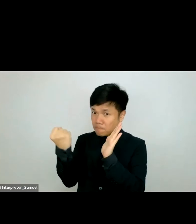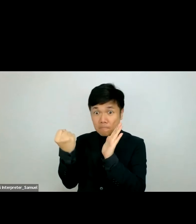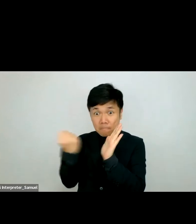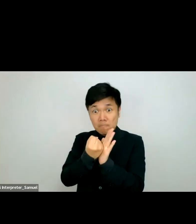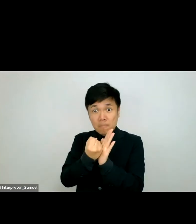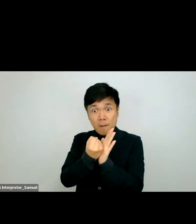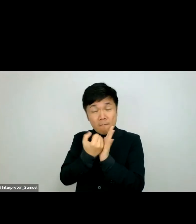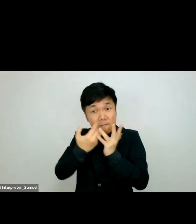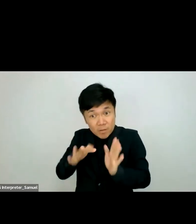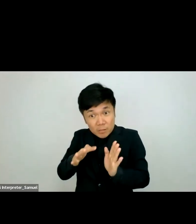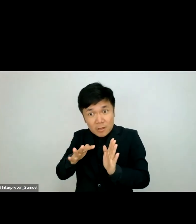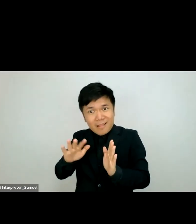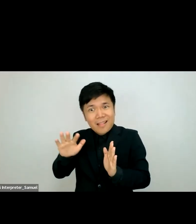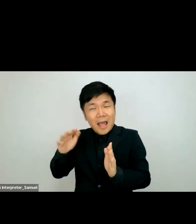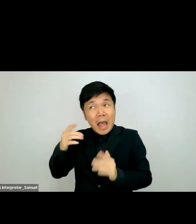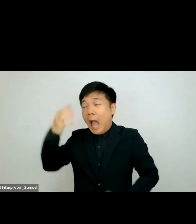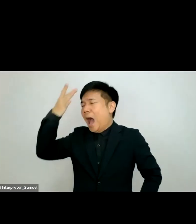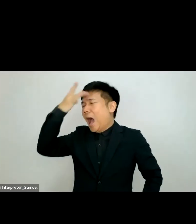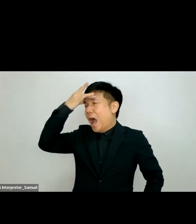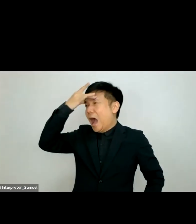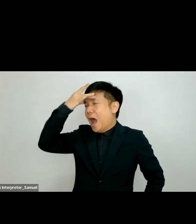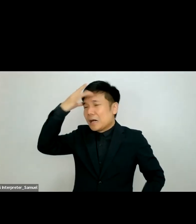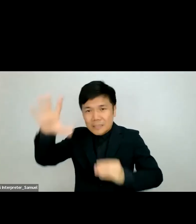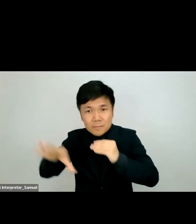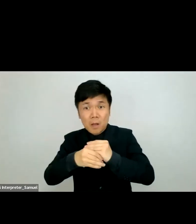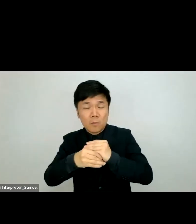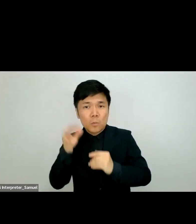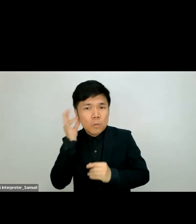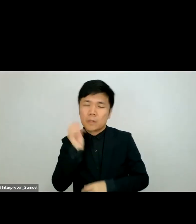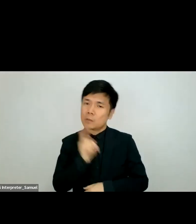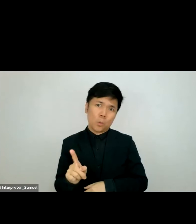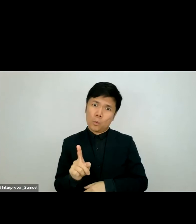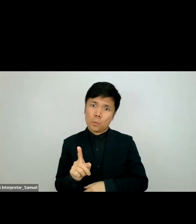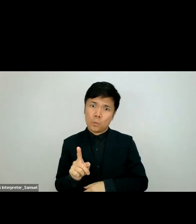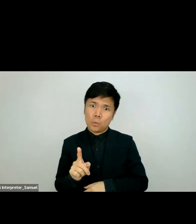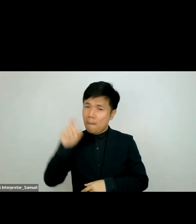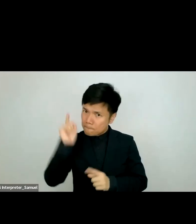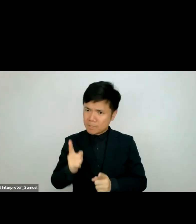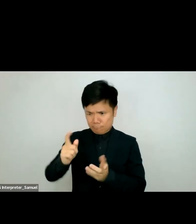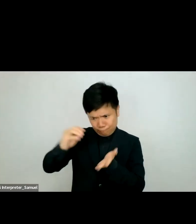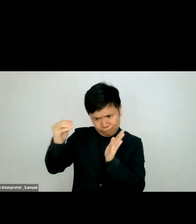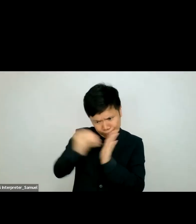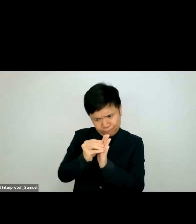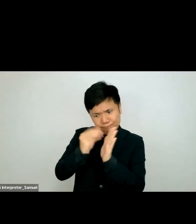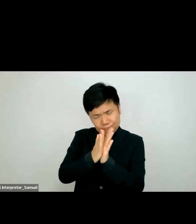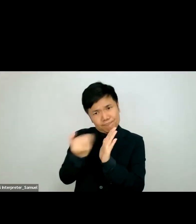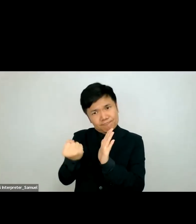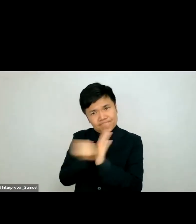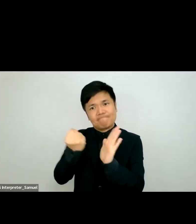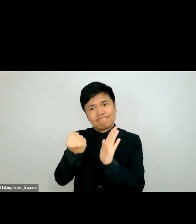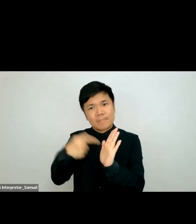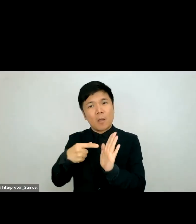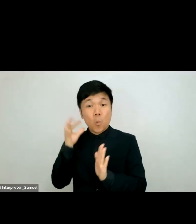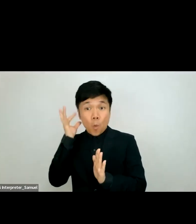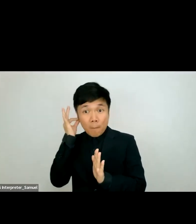une collaboration, il va être très difficile d'inclure toutes ces considérations très importantes, comme